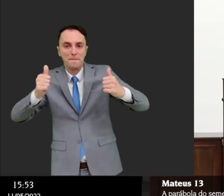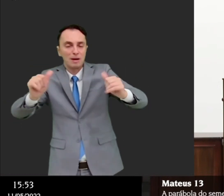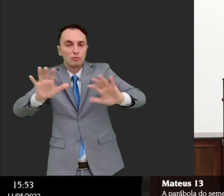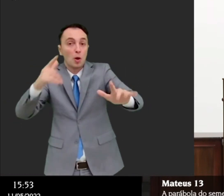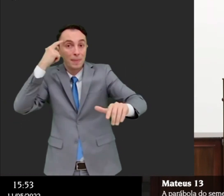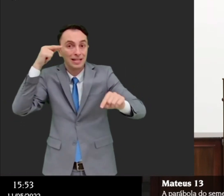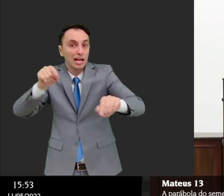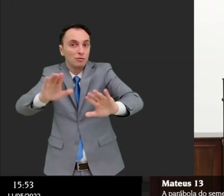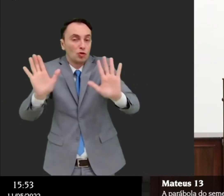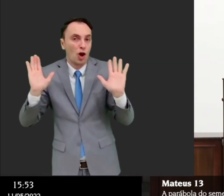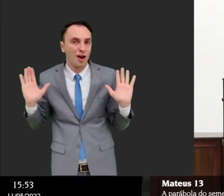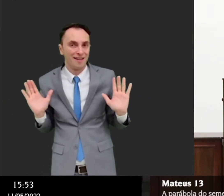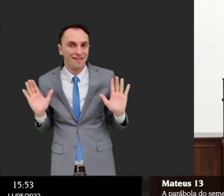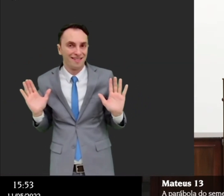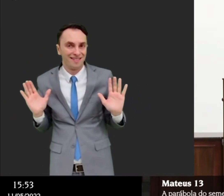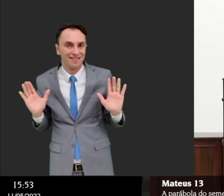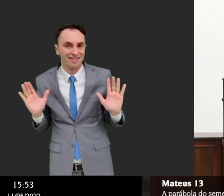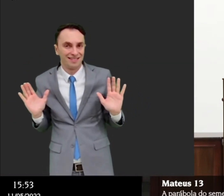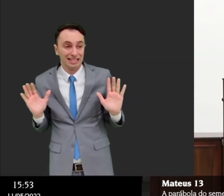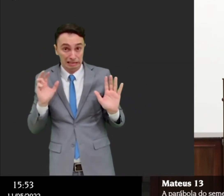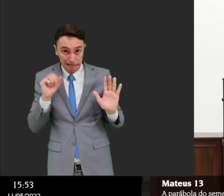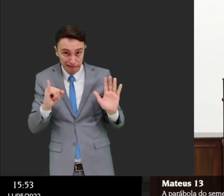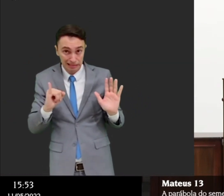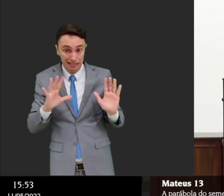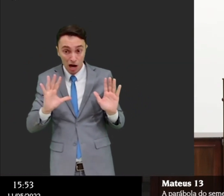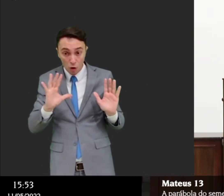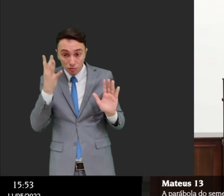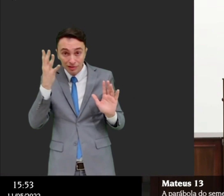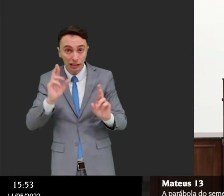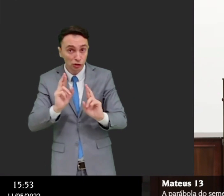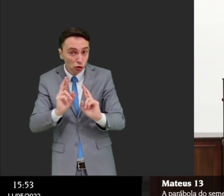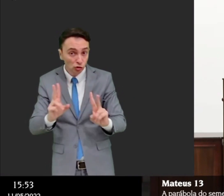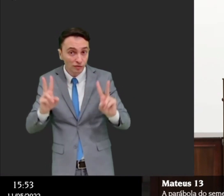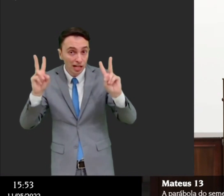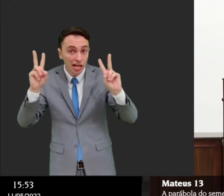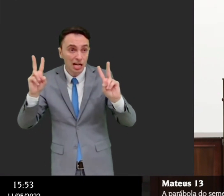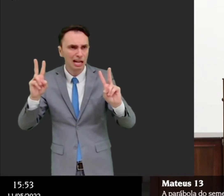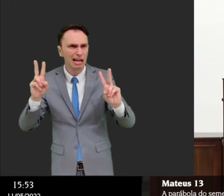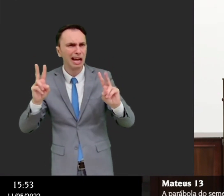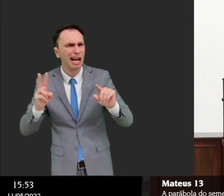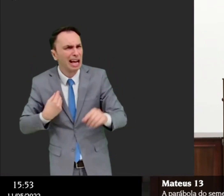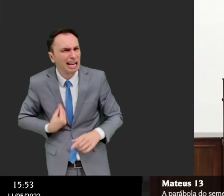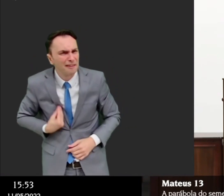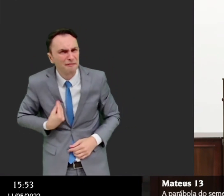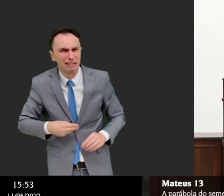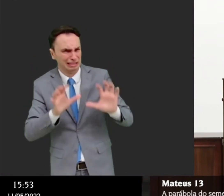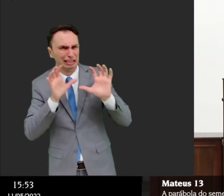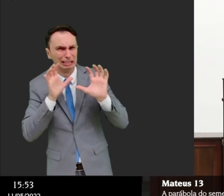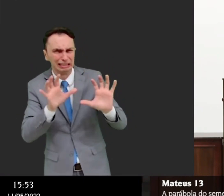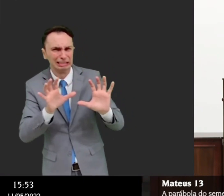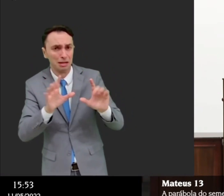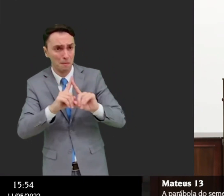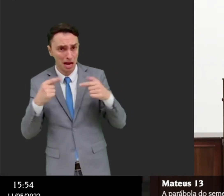Então, quando as coisas não acontecem, ele diz, não adianta, eu vou ficar aqui até